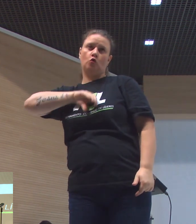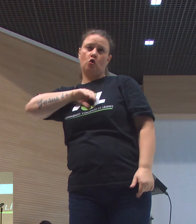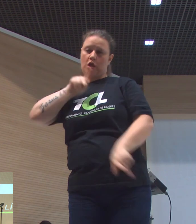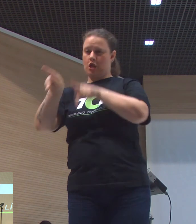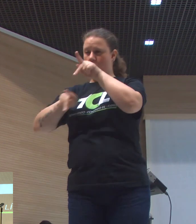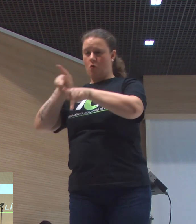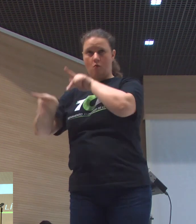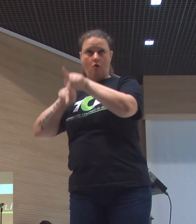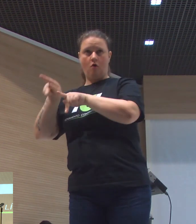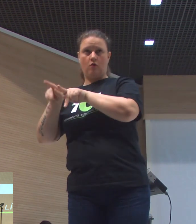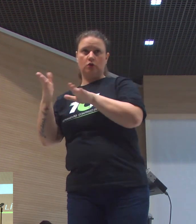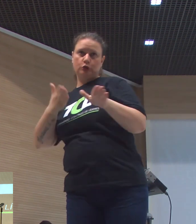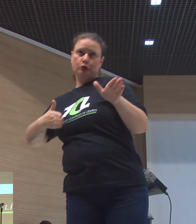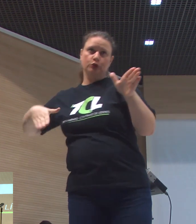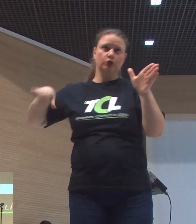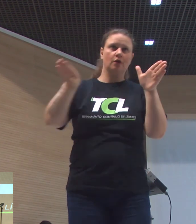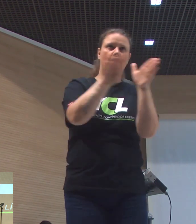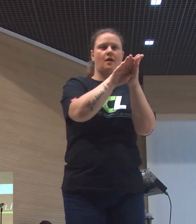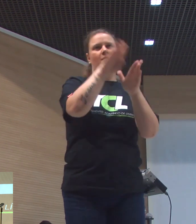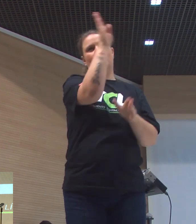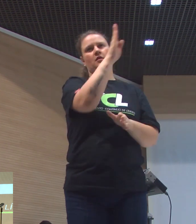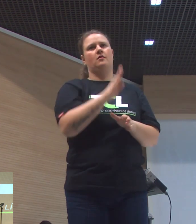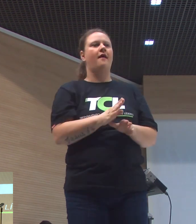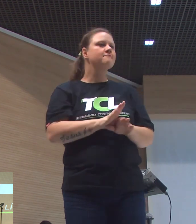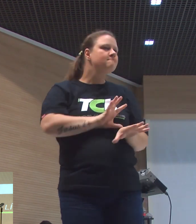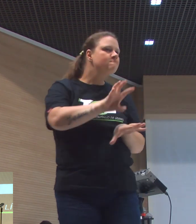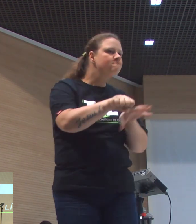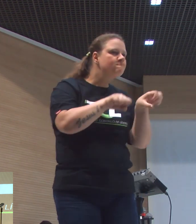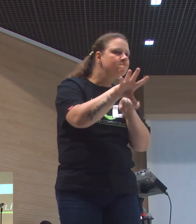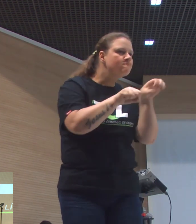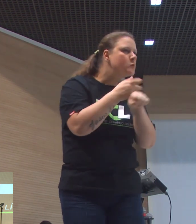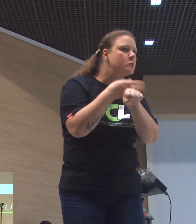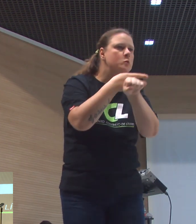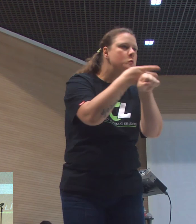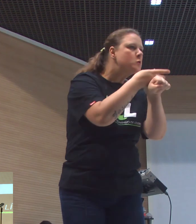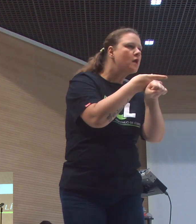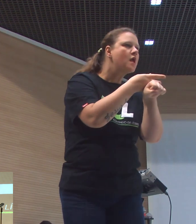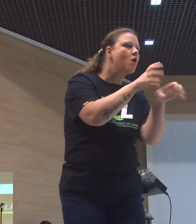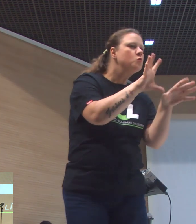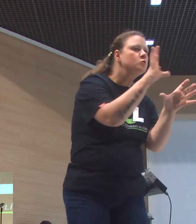alguma coisa, mas de vir aqui, tirar a riqueza e levar embora.